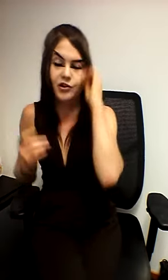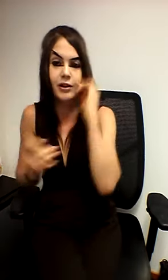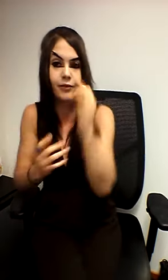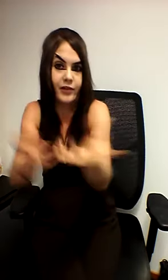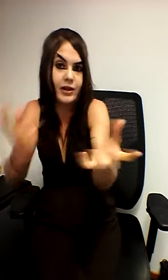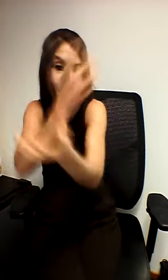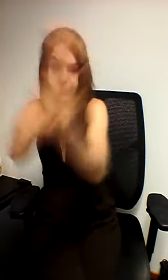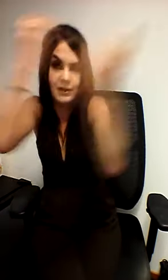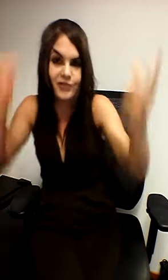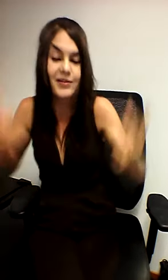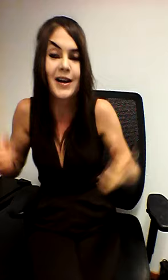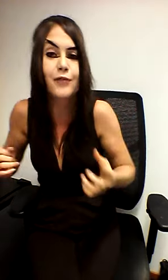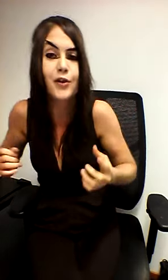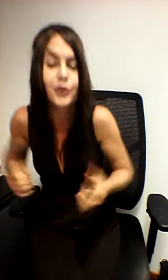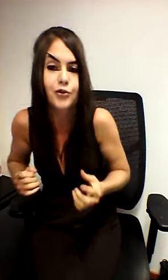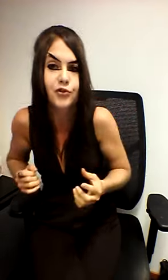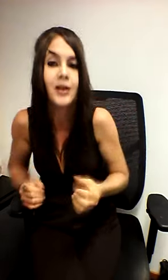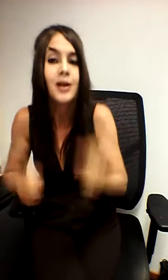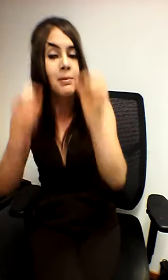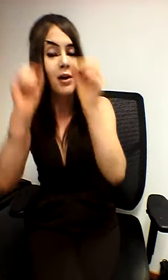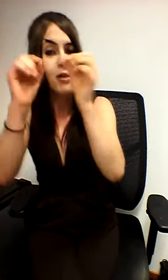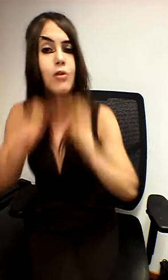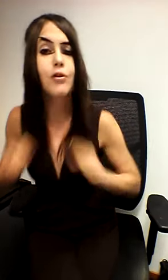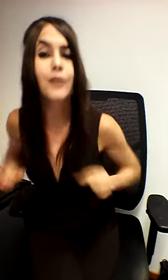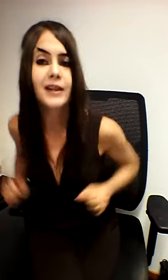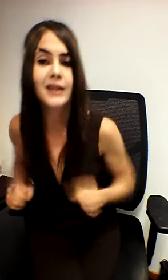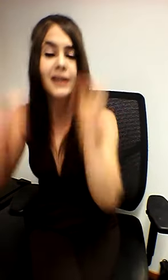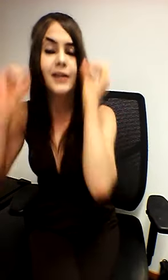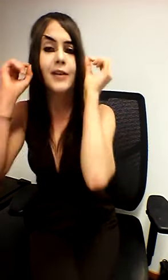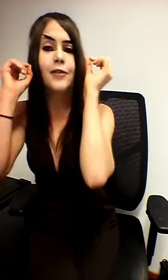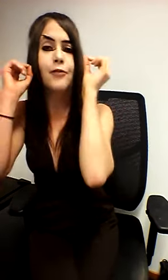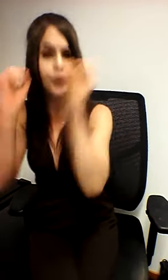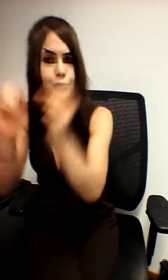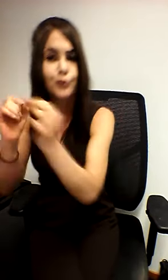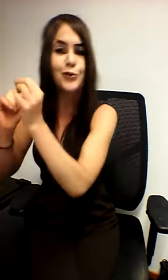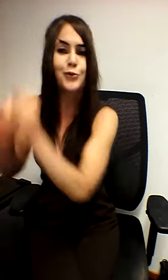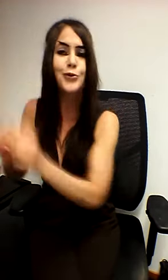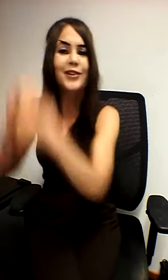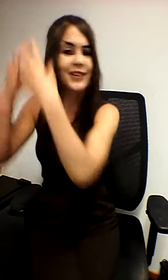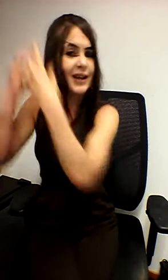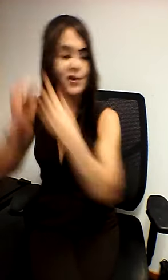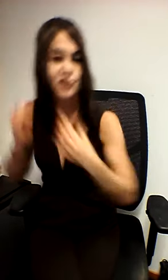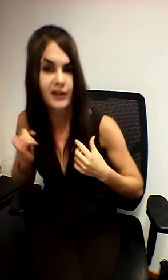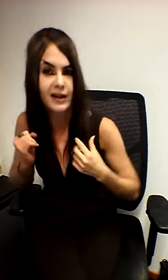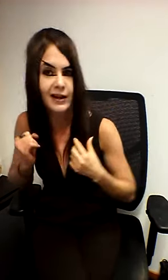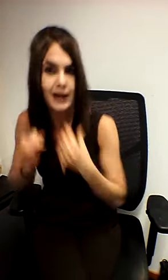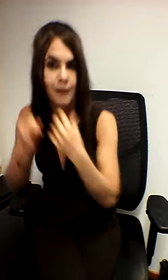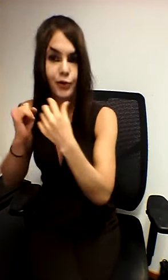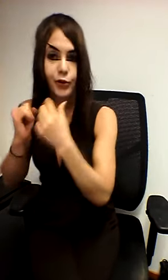jezelf vindt enkel plaats in tijden van rust. Maar ook wanneer je voldoende uren geestelijke en lichamelijke